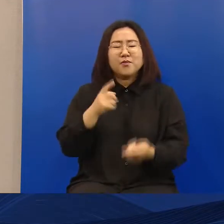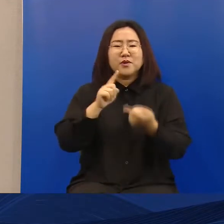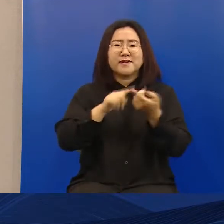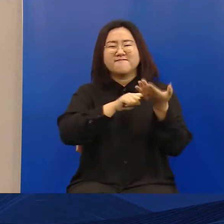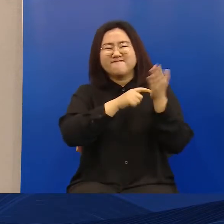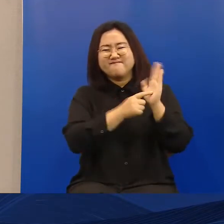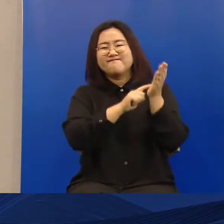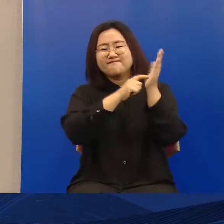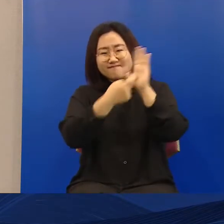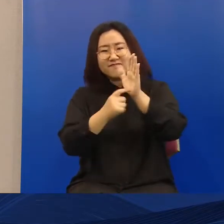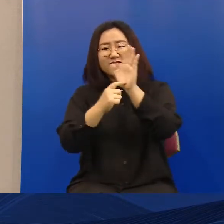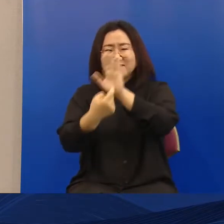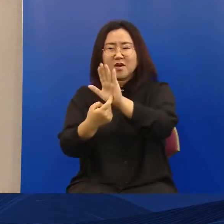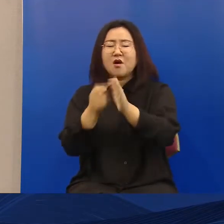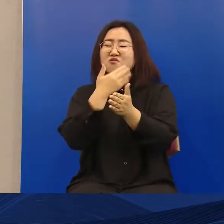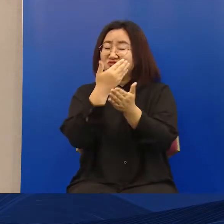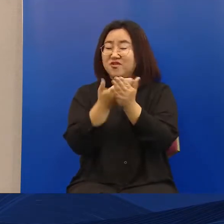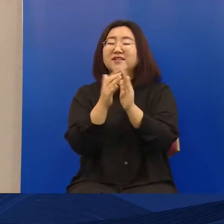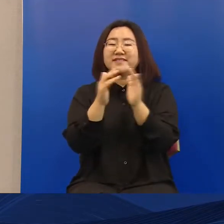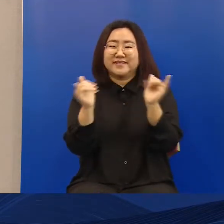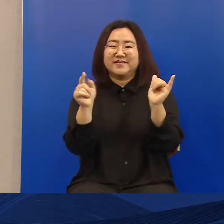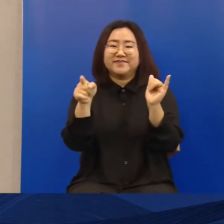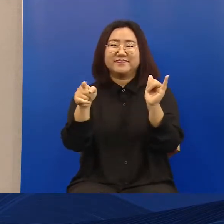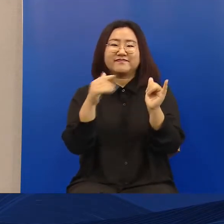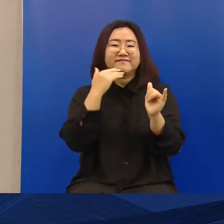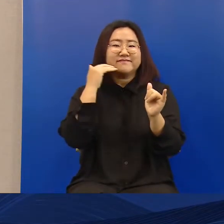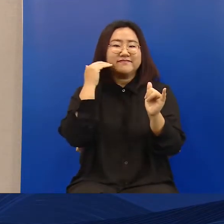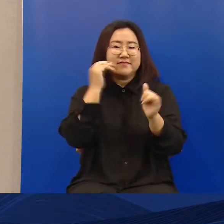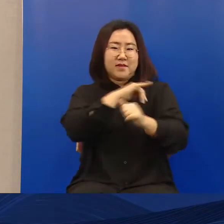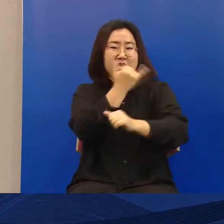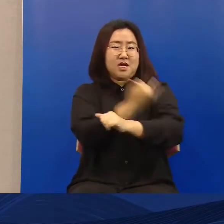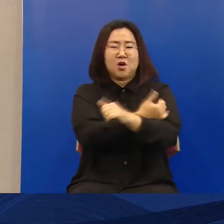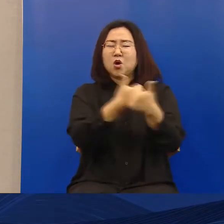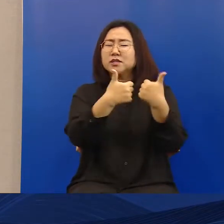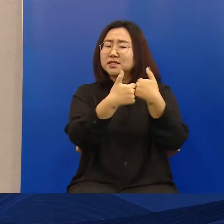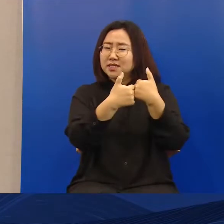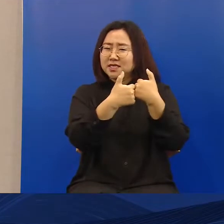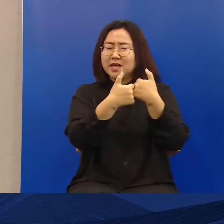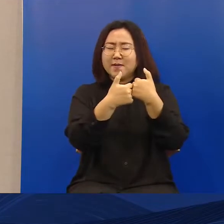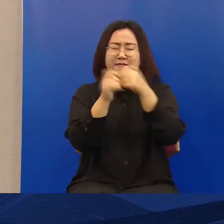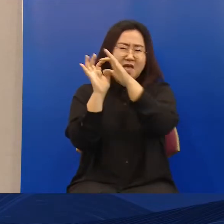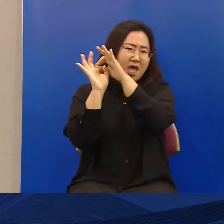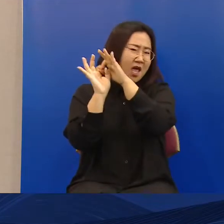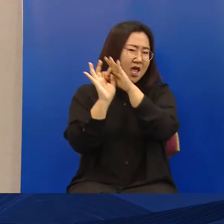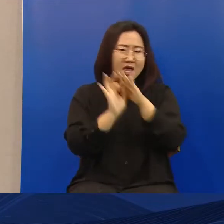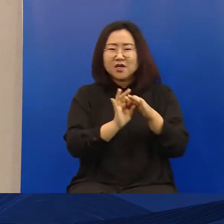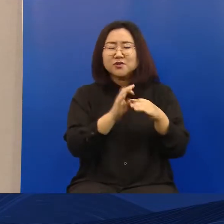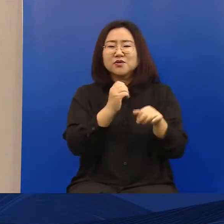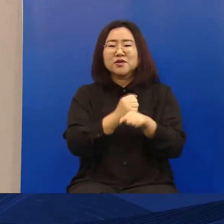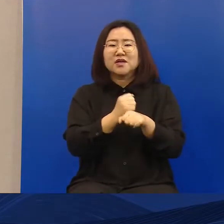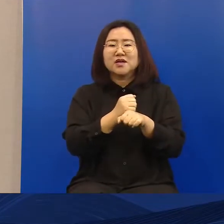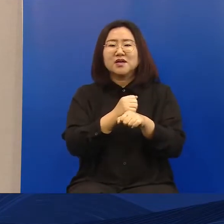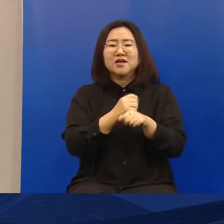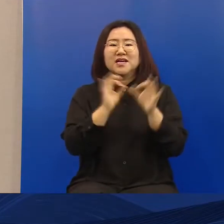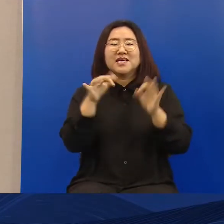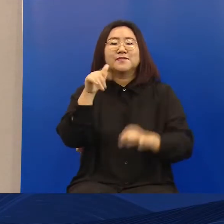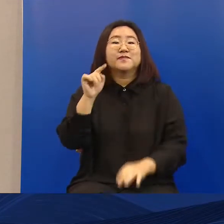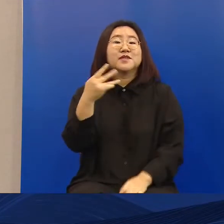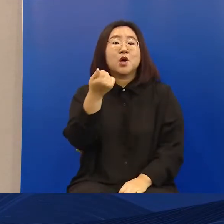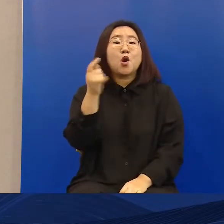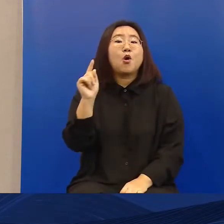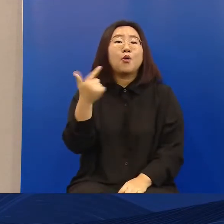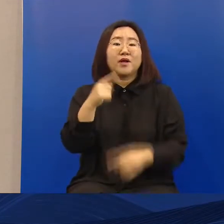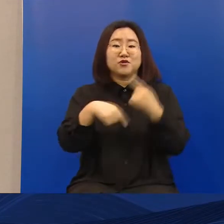아픔을 대변해 오고 계신 귀한 분입니다. 청각장애 인권 상담을 꾸준하게 하시는